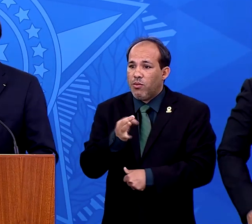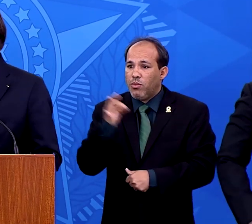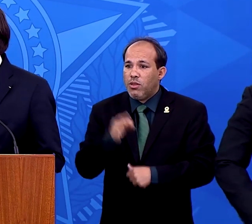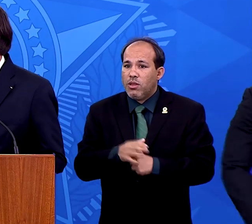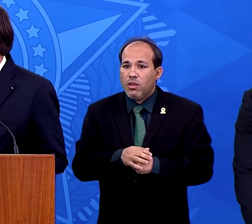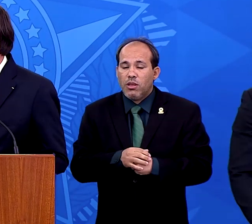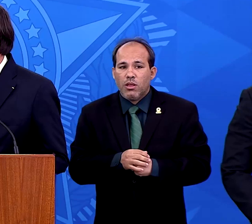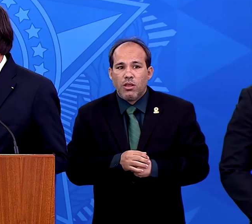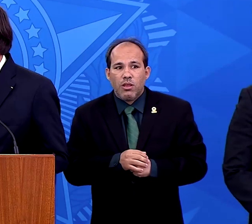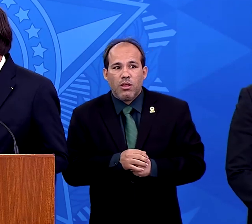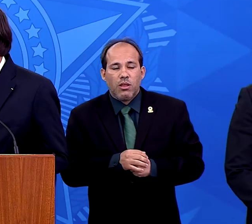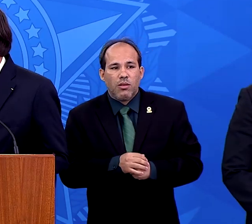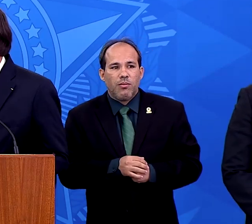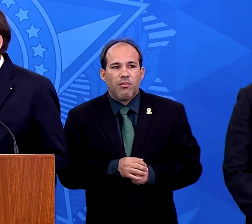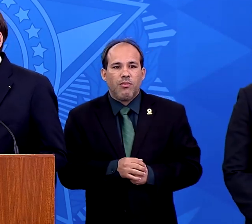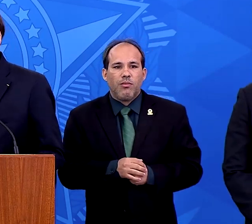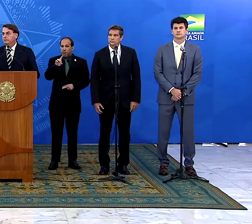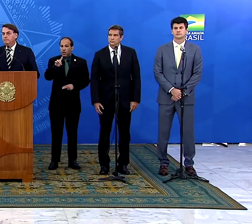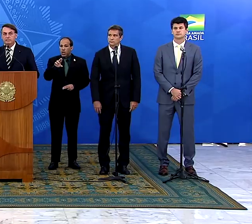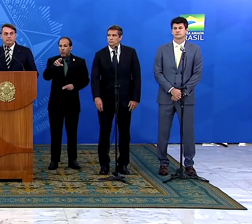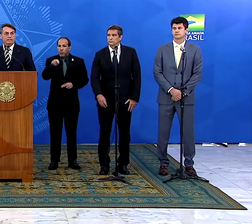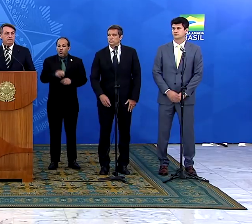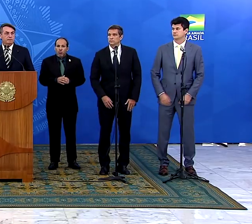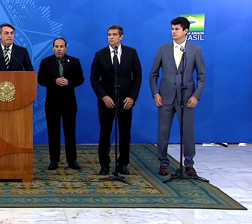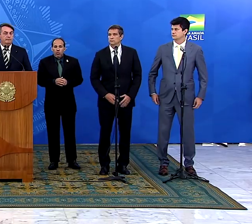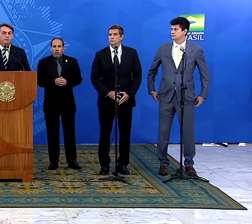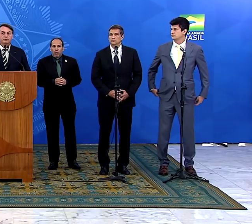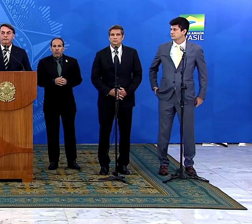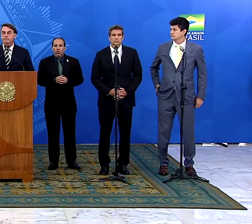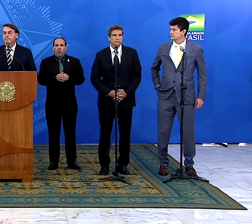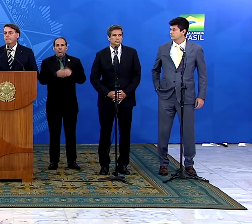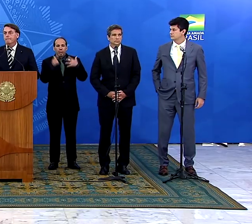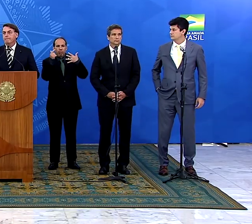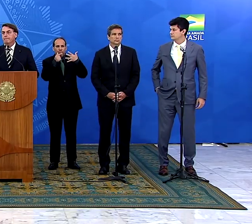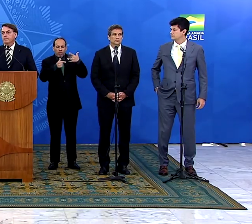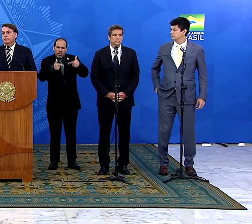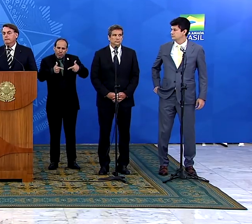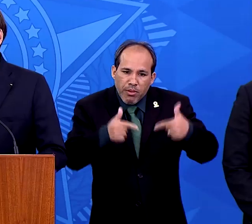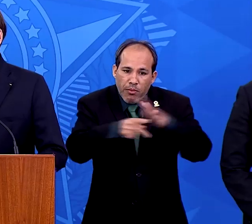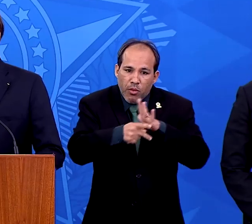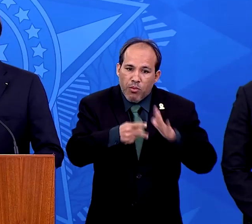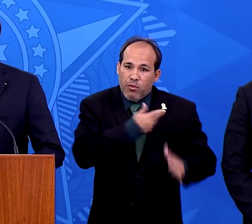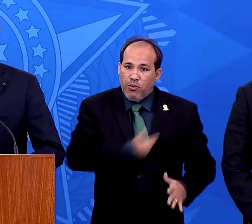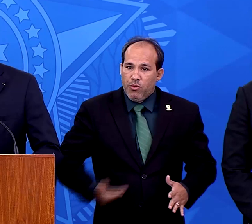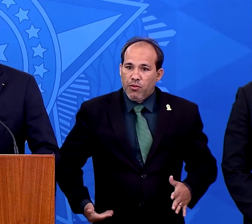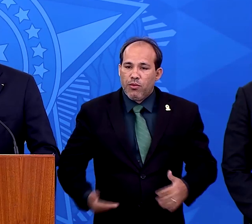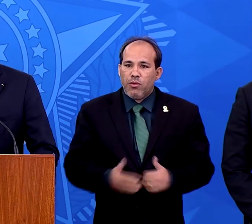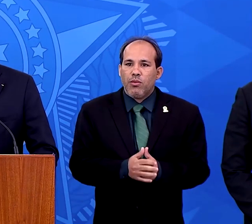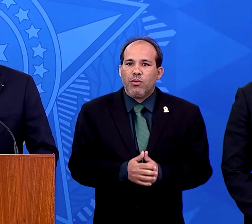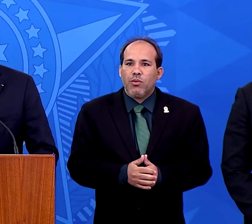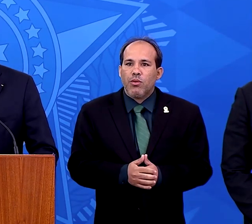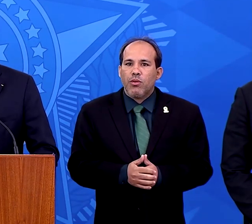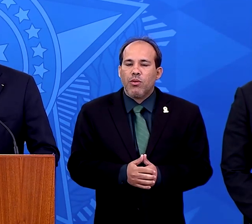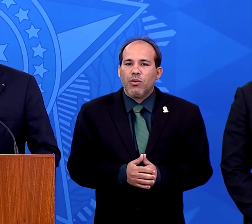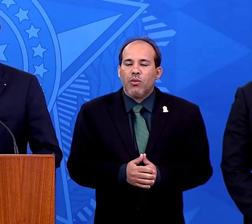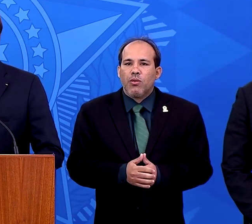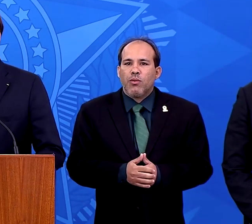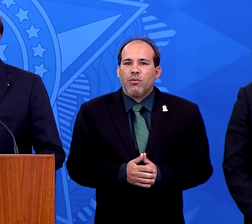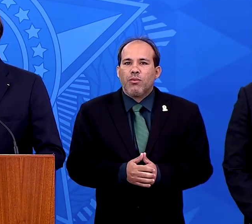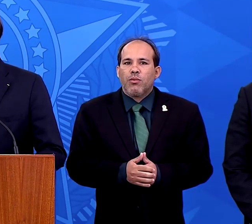faz parte do arsenal de ações para enfrentar a pandemia do coronavírus na saúde e na economia. De modo